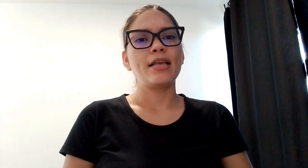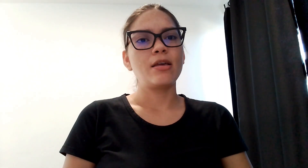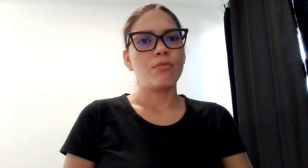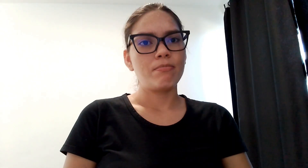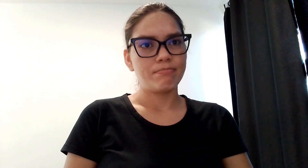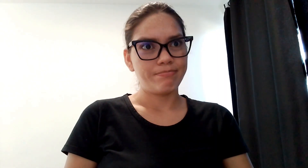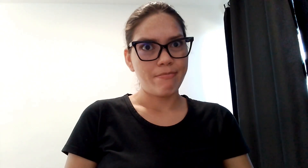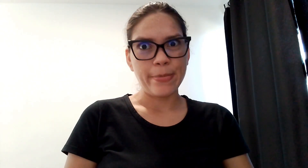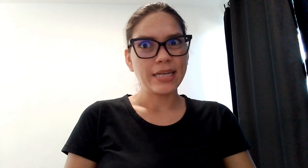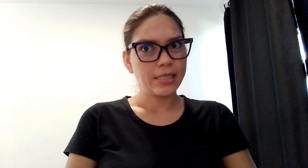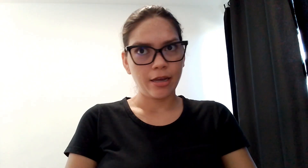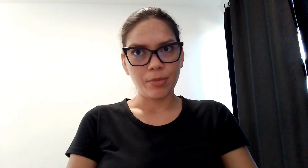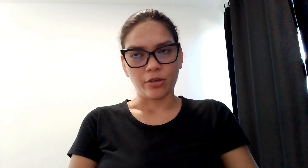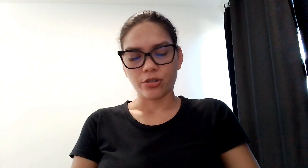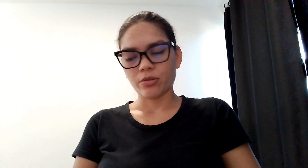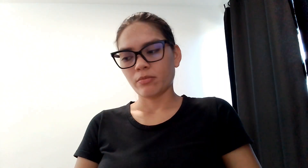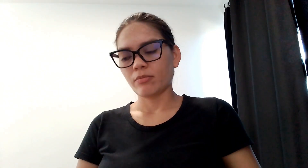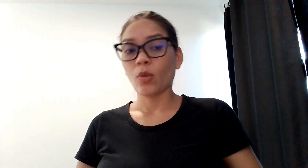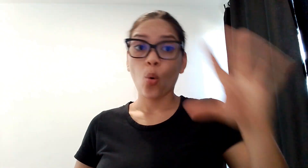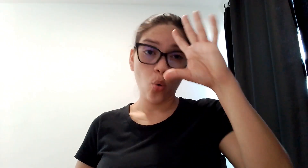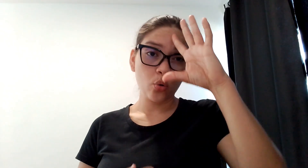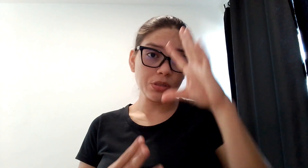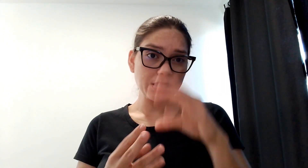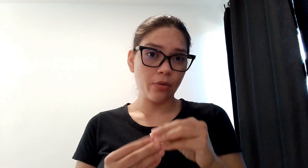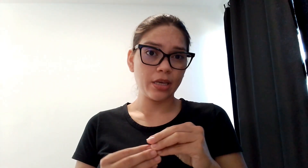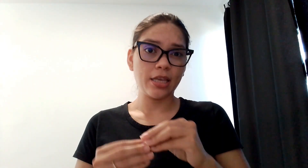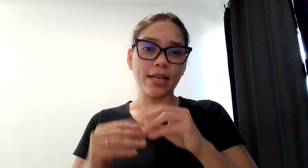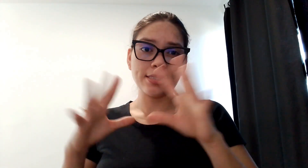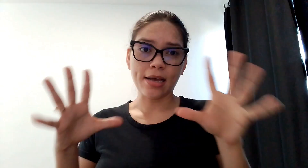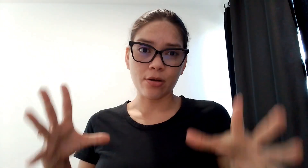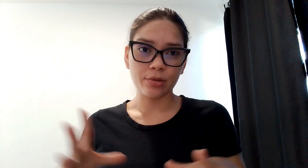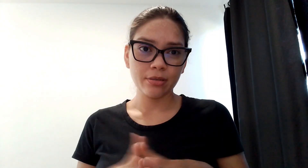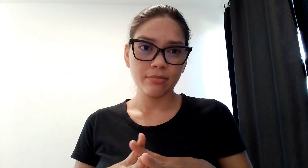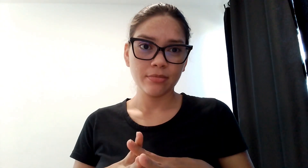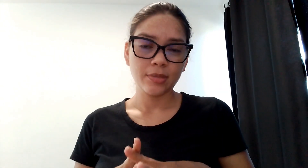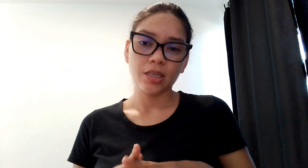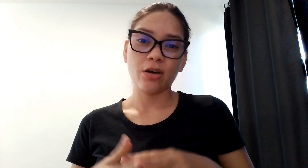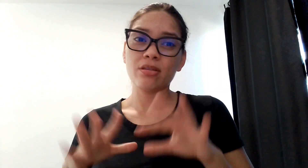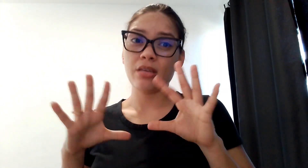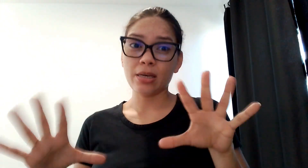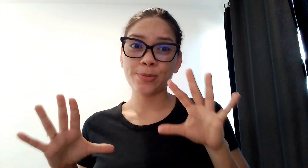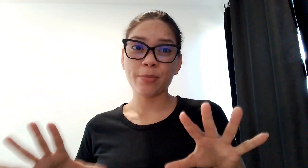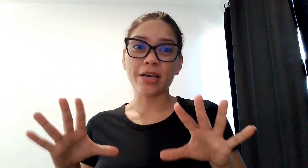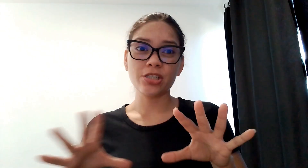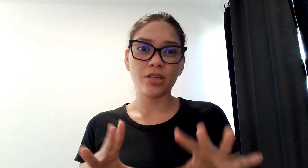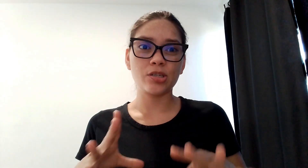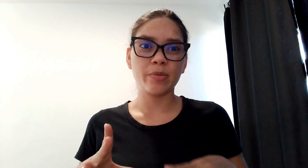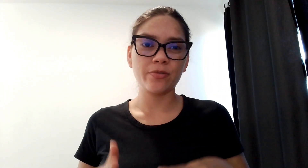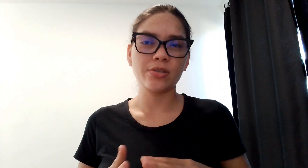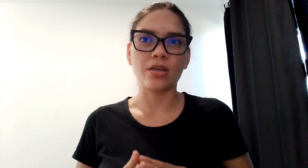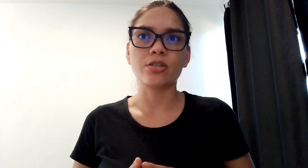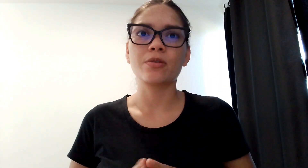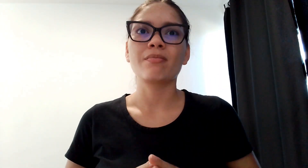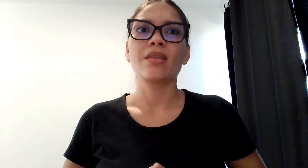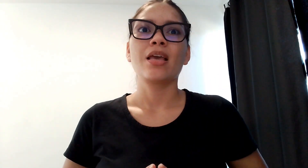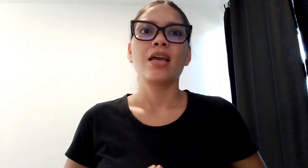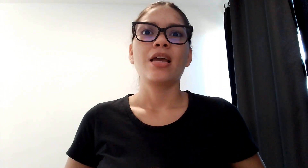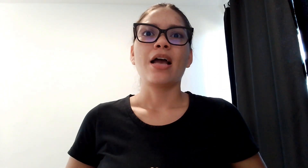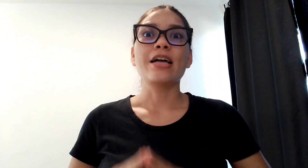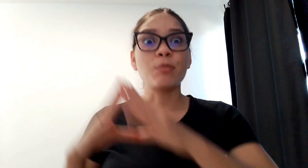Então, basicamente, conclusão aqui dessa aula, que eu tentei resumir bastante aqui para vocês. As